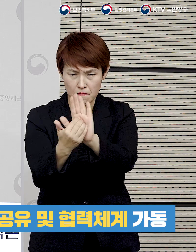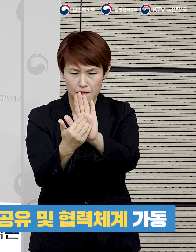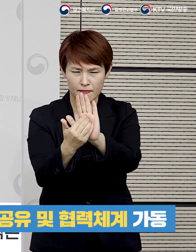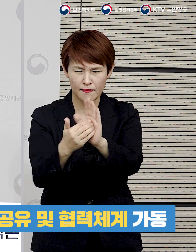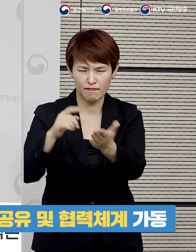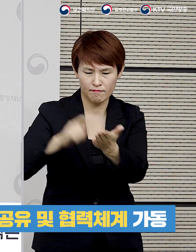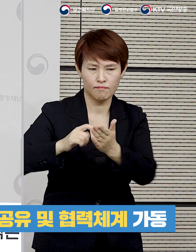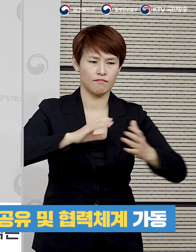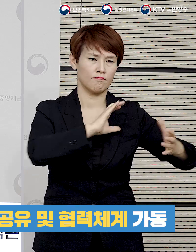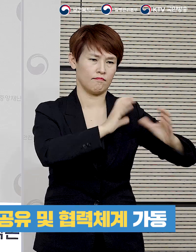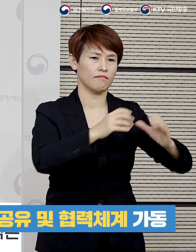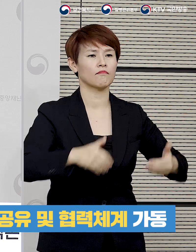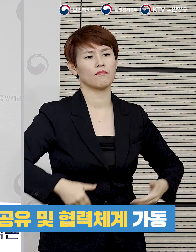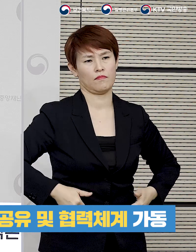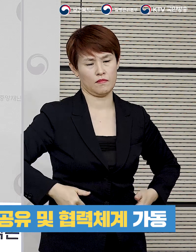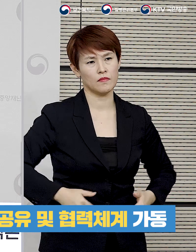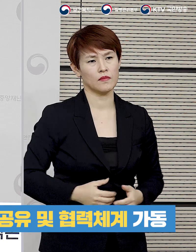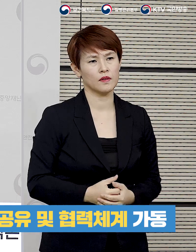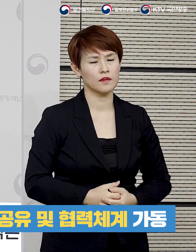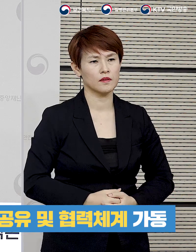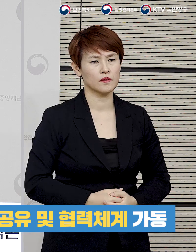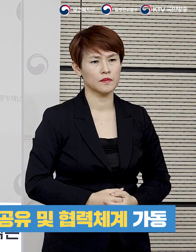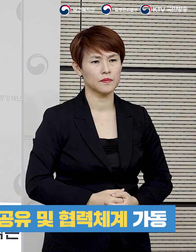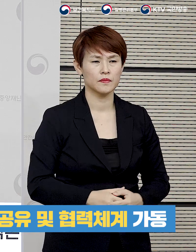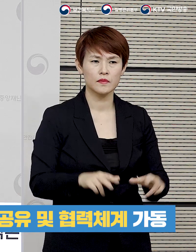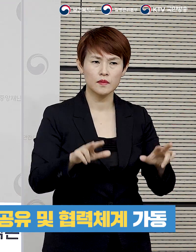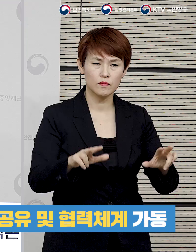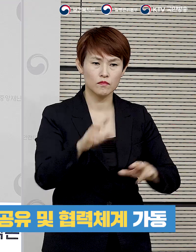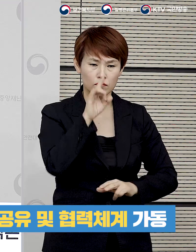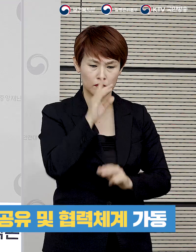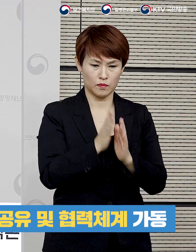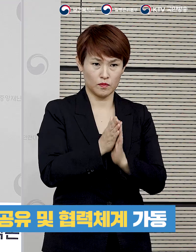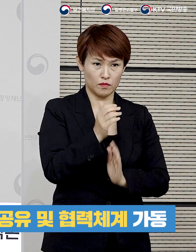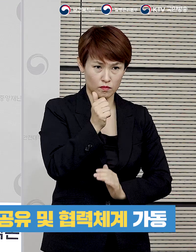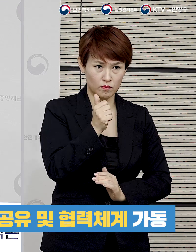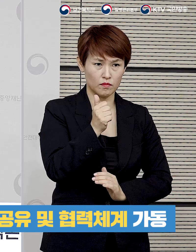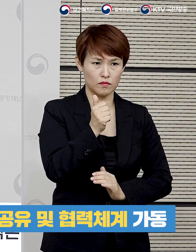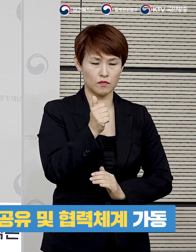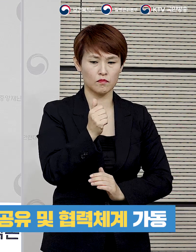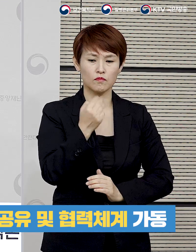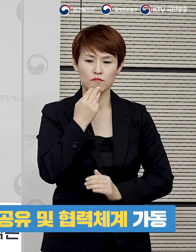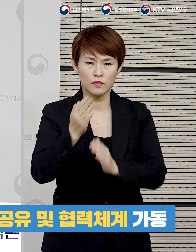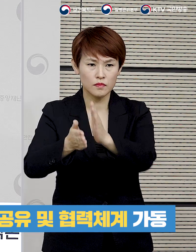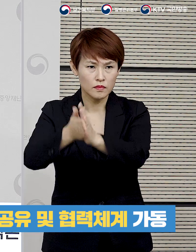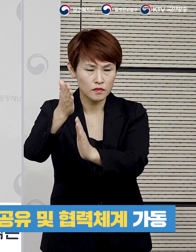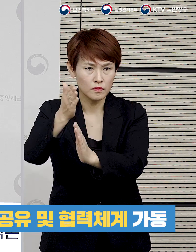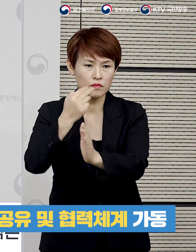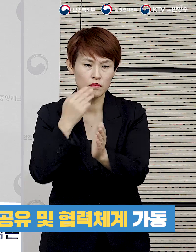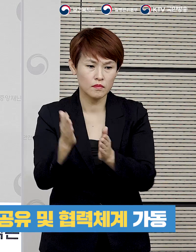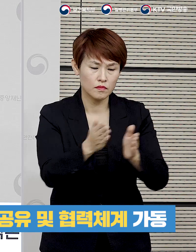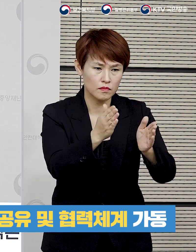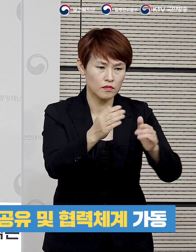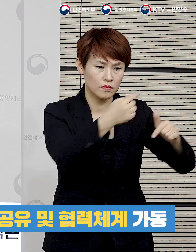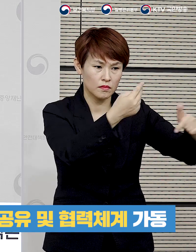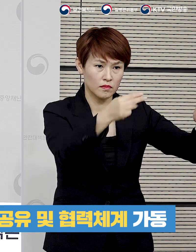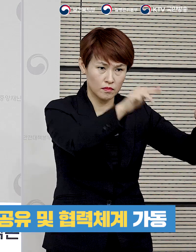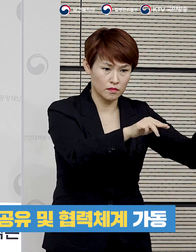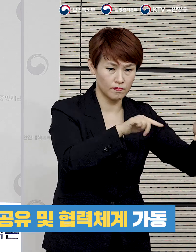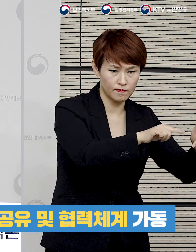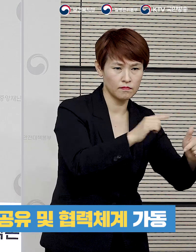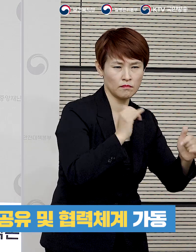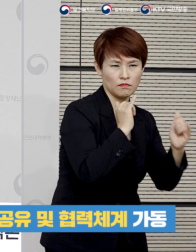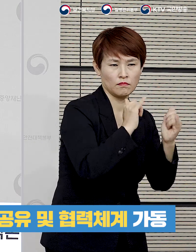방역 조치를 적시 협의해 나가야 하기 때문입니다. 현재 중앙방역대책본부와 서울시,